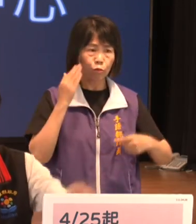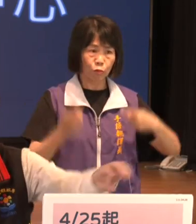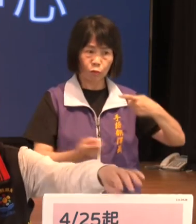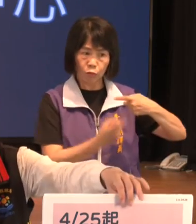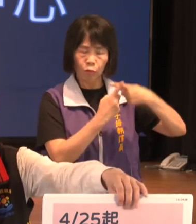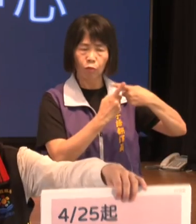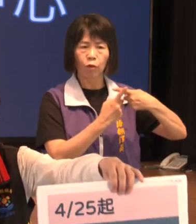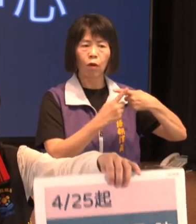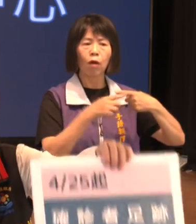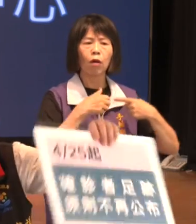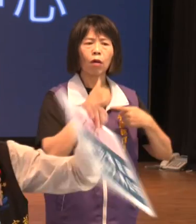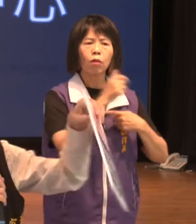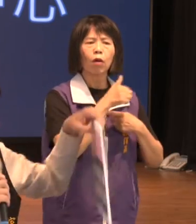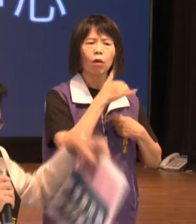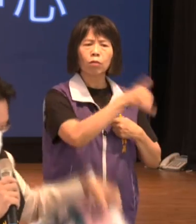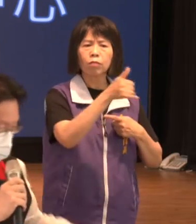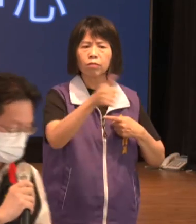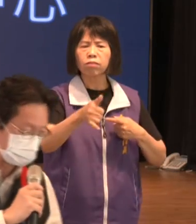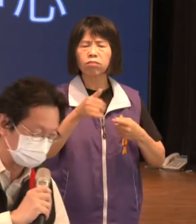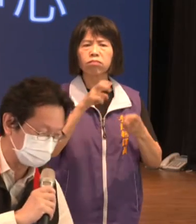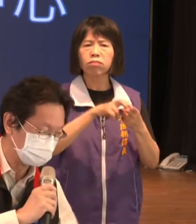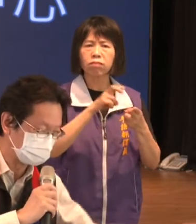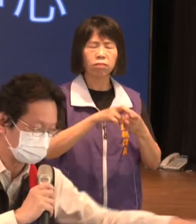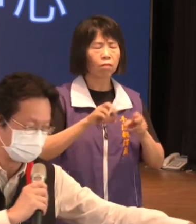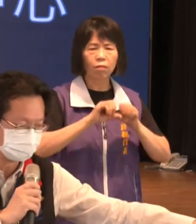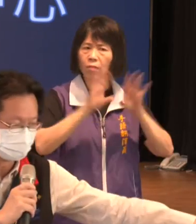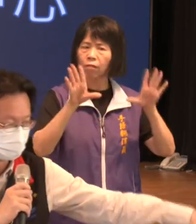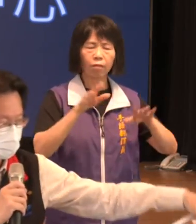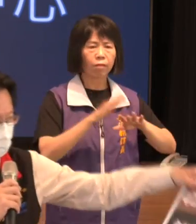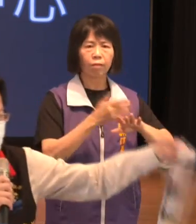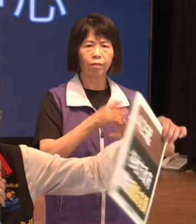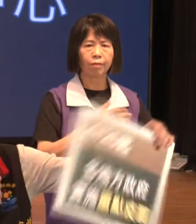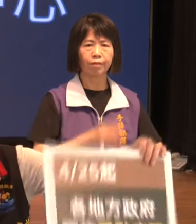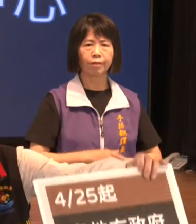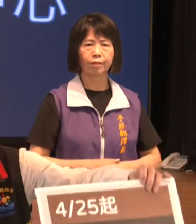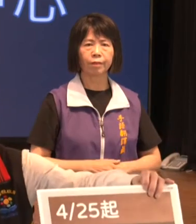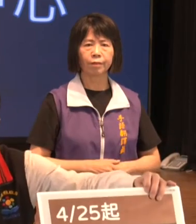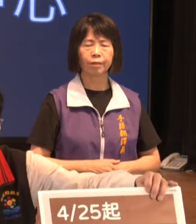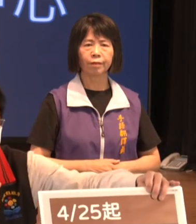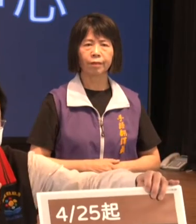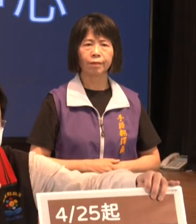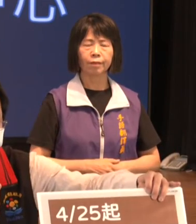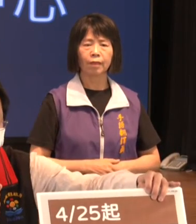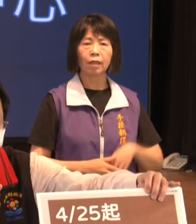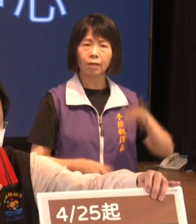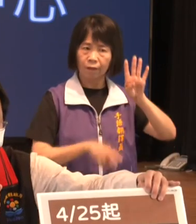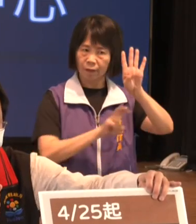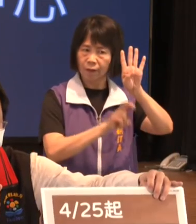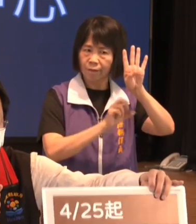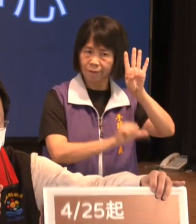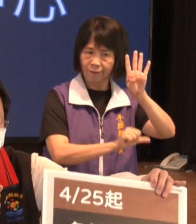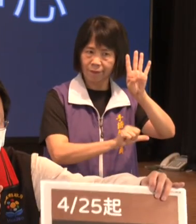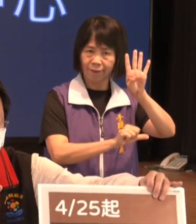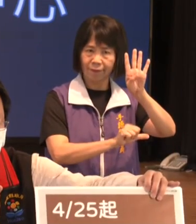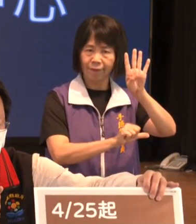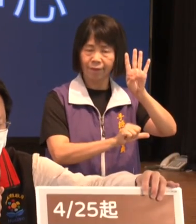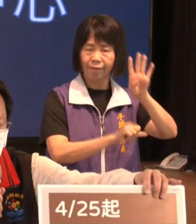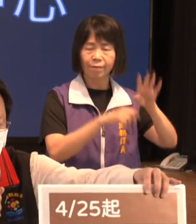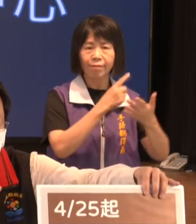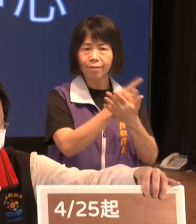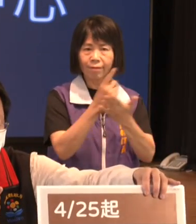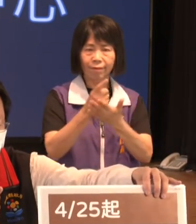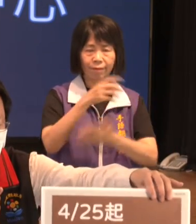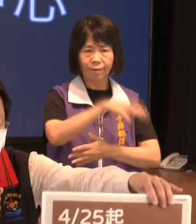不再公布了那其实我们从前天开始就没有再公布了那4月25号那各地